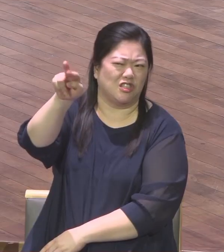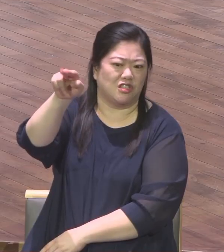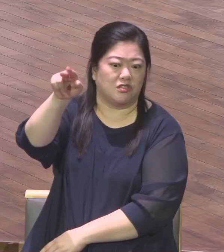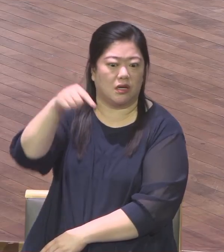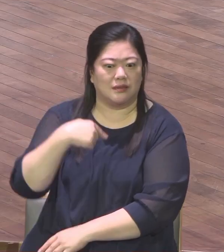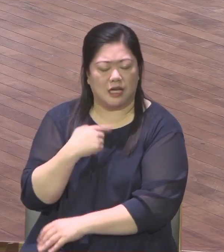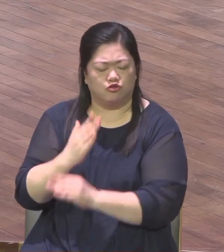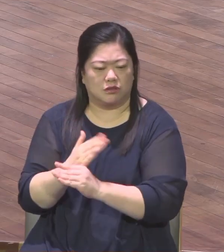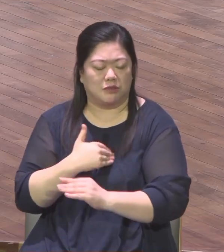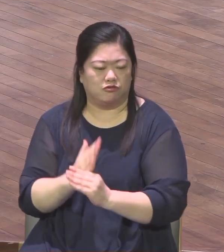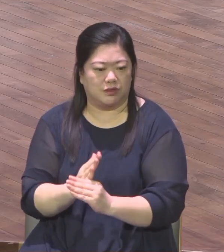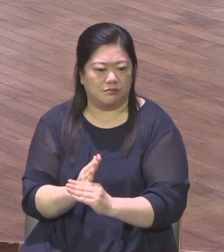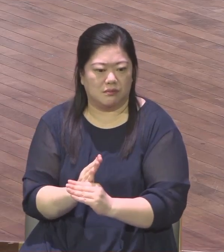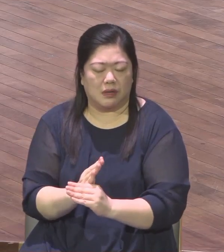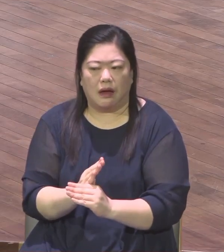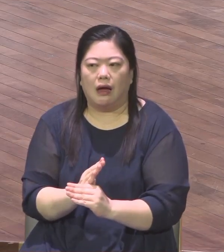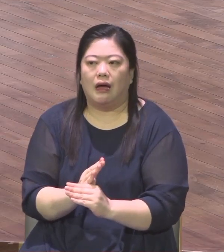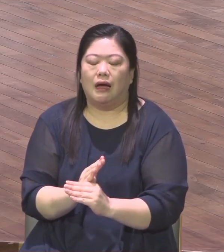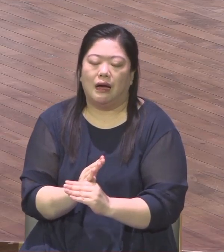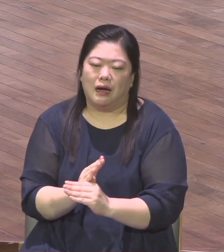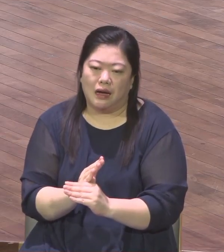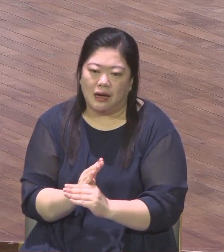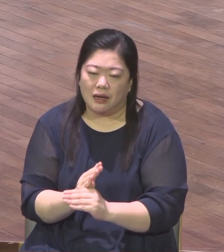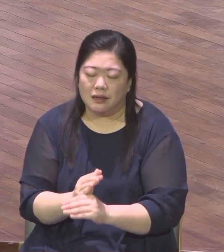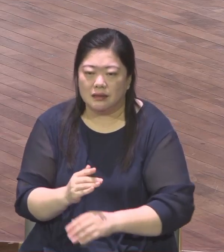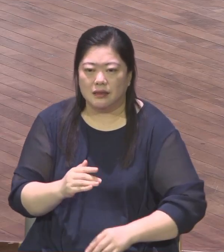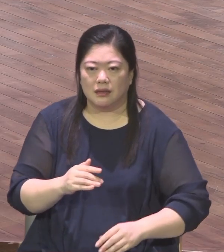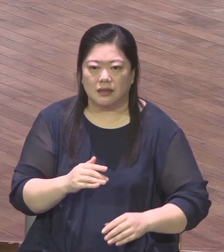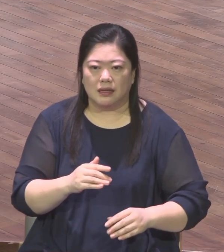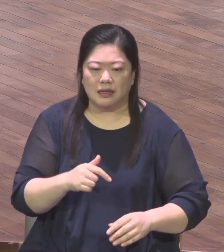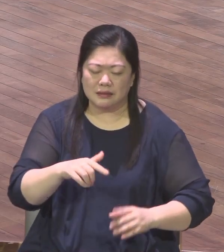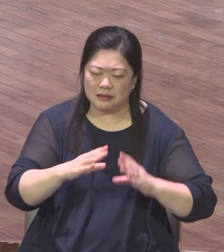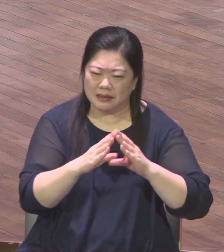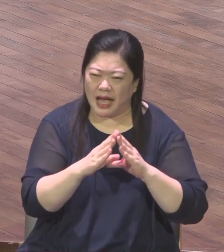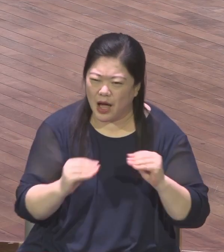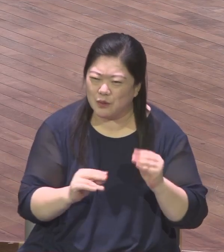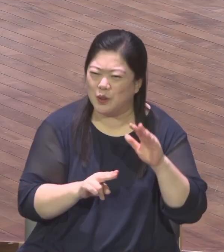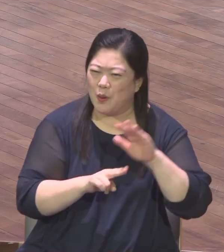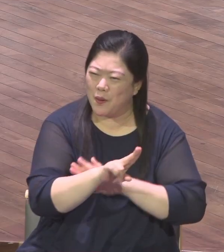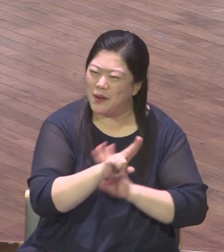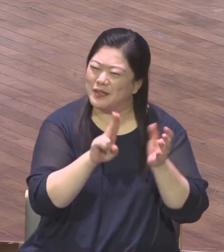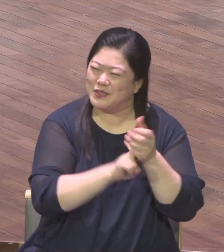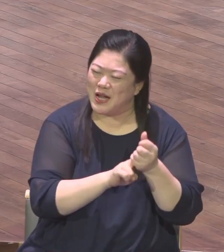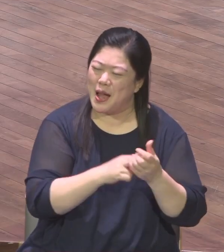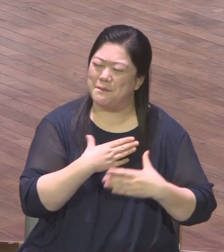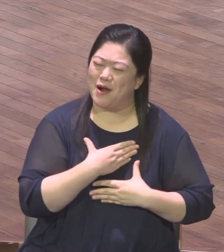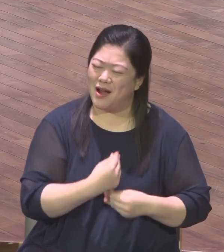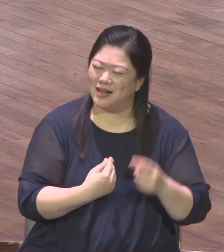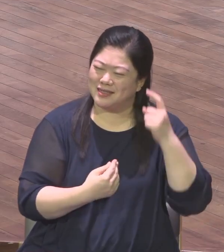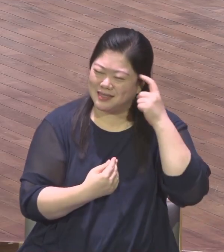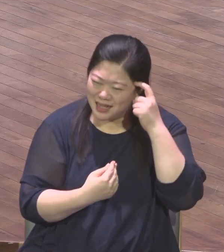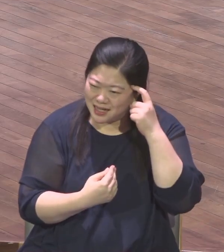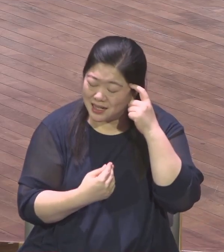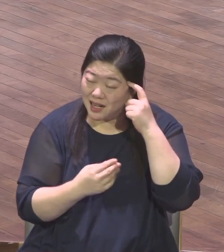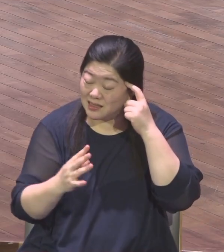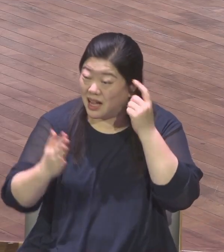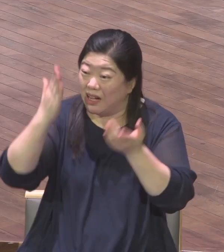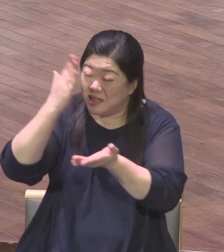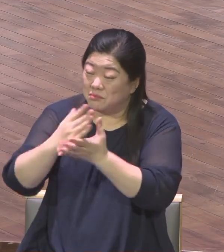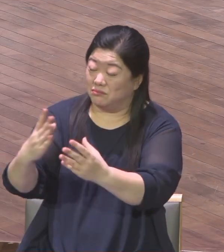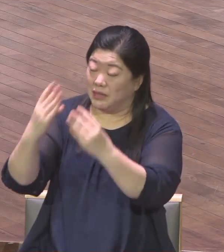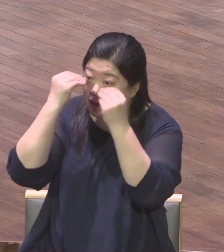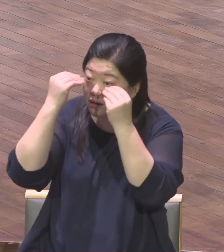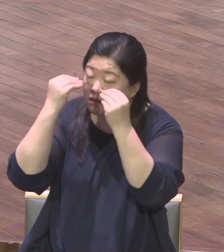모든 결정을 다 했어요. 아무리 생각해도 애굽이 최고 피하기에 좋은 곳이다. 겉으로는 하나님 뜻을